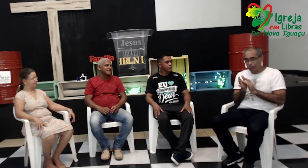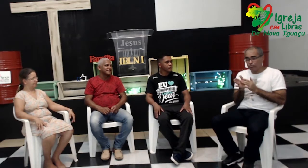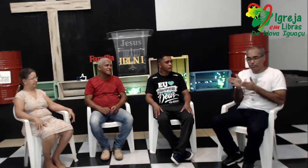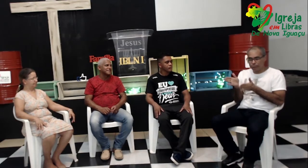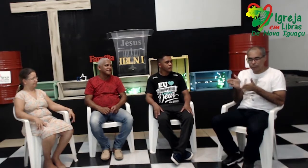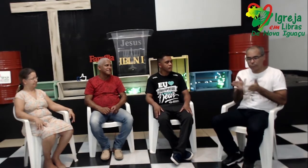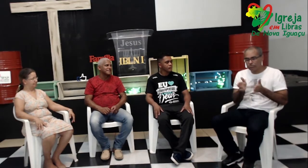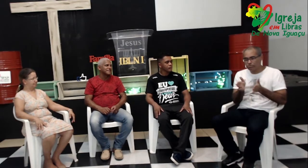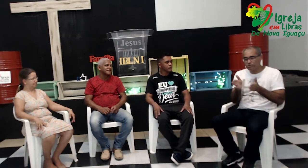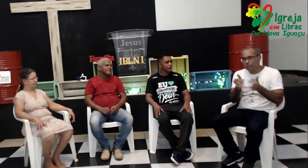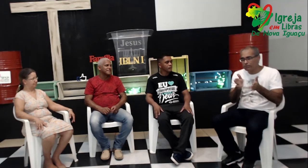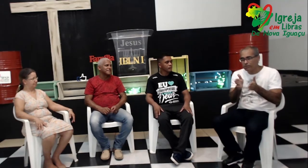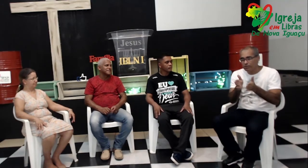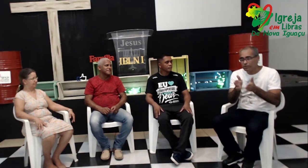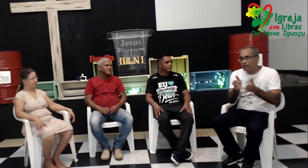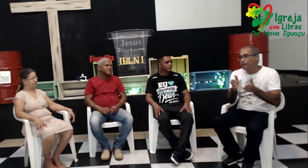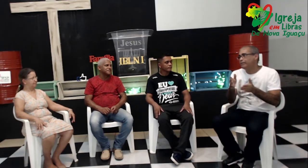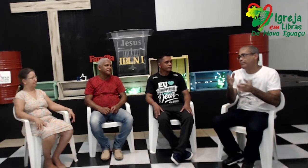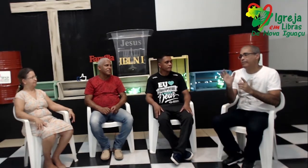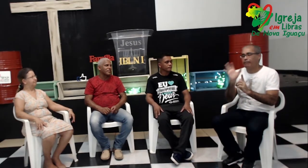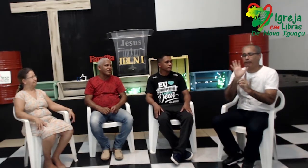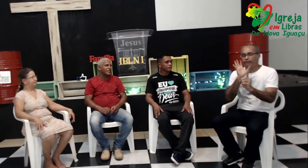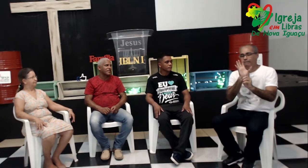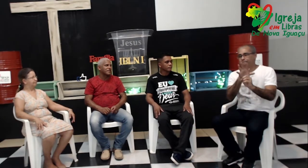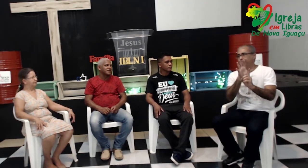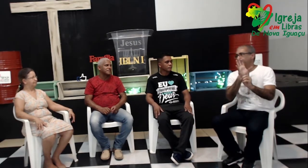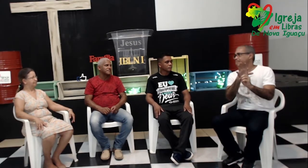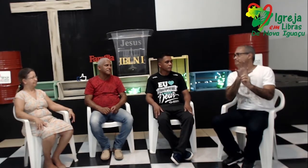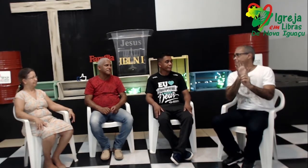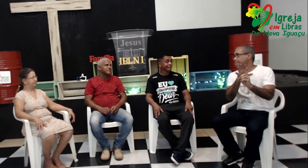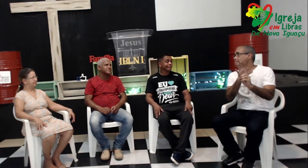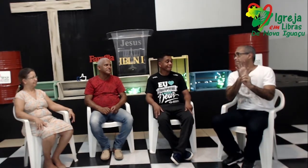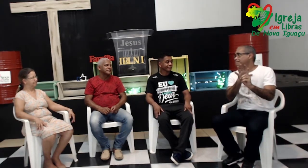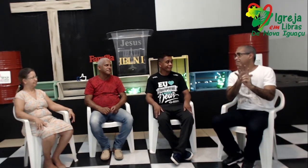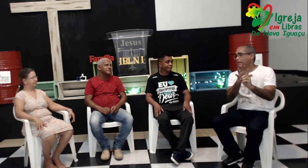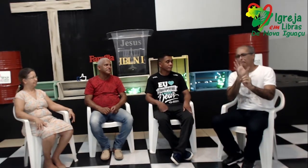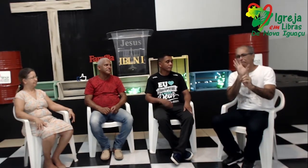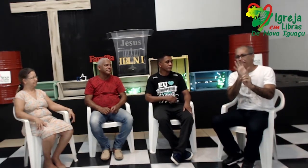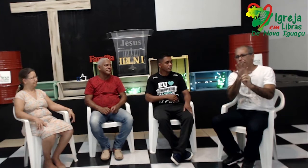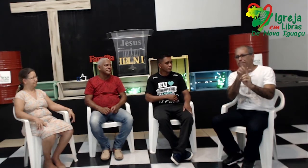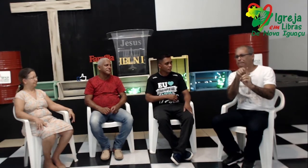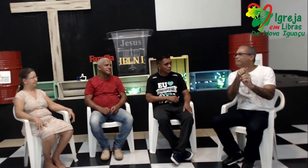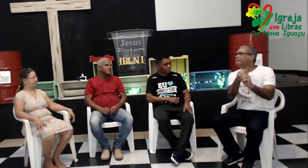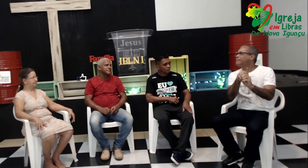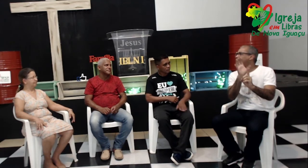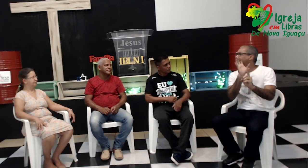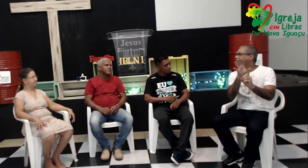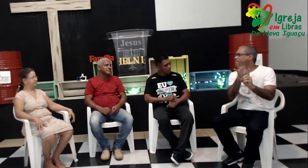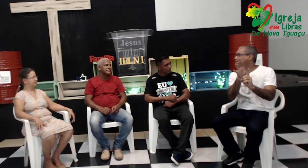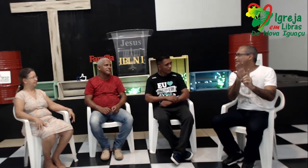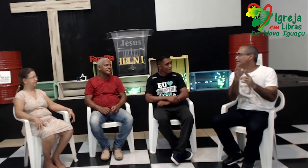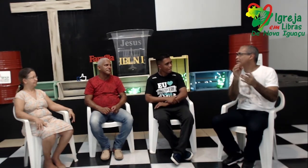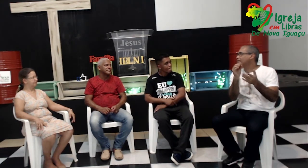às vezes aceitam Jesus, elas estão no caminho correto, mas ela sofre